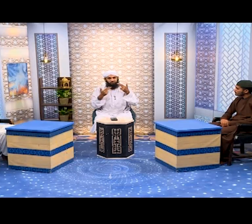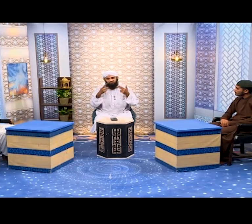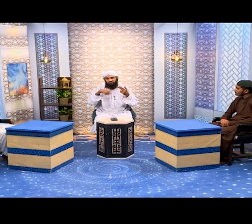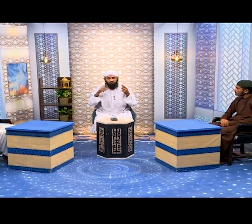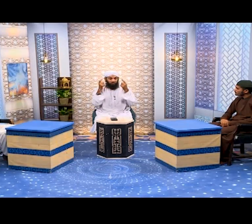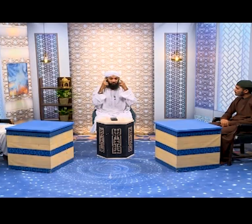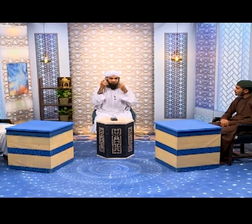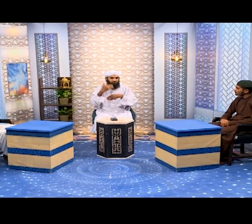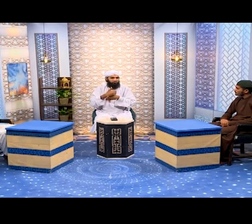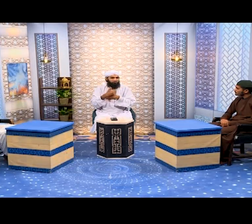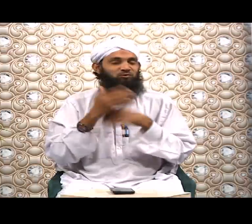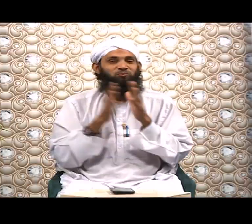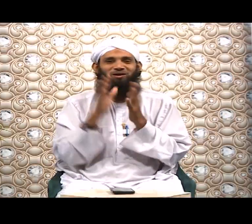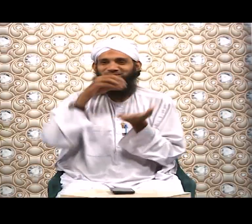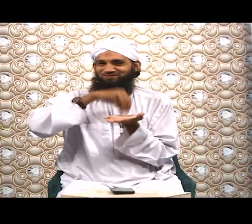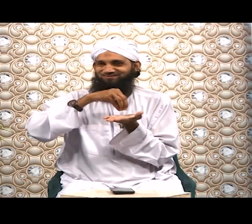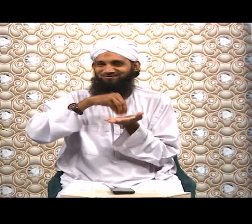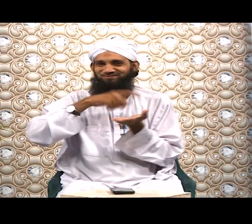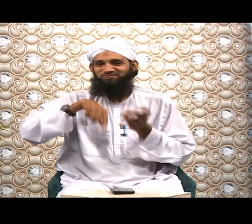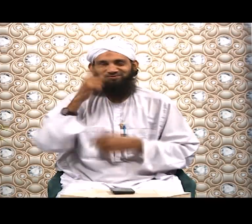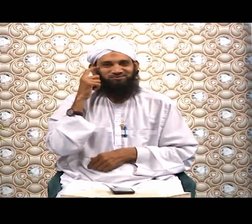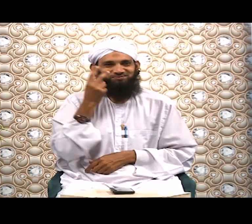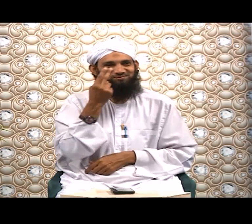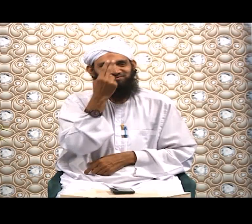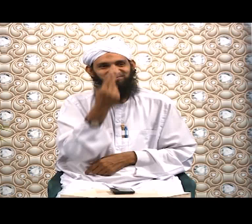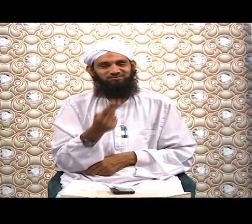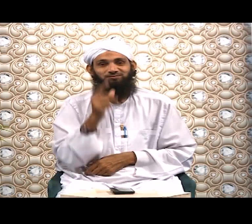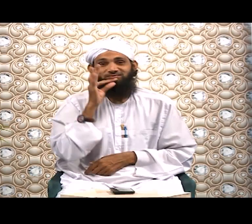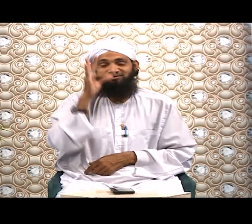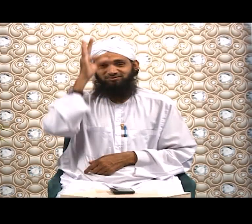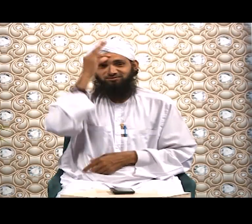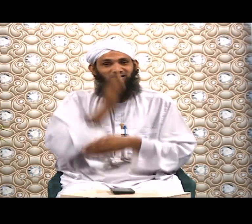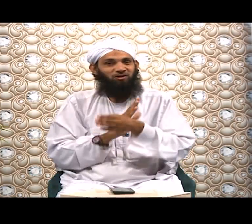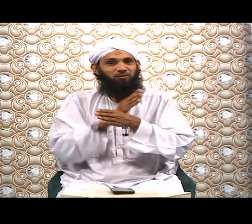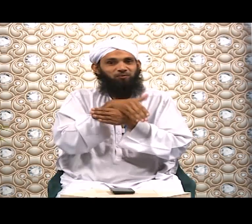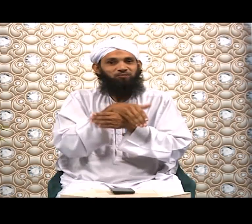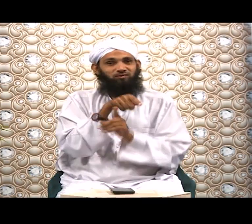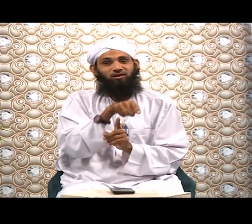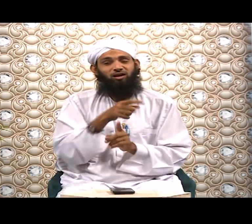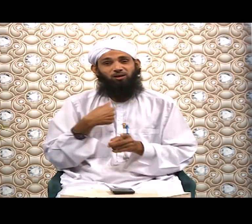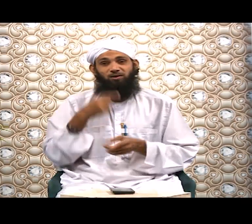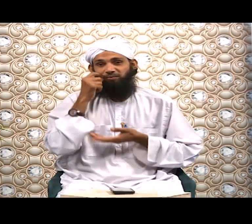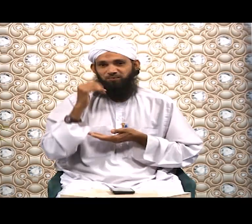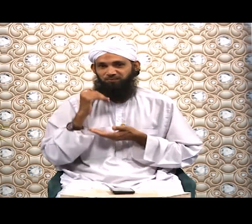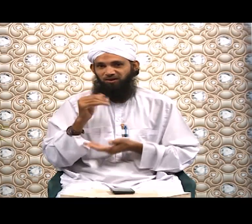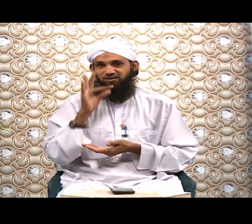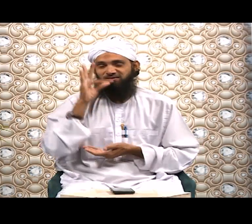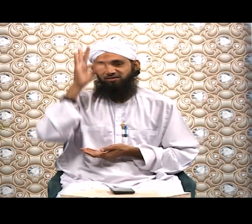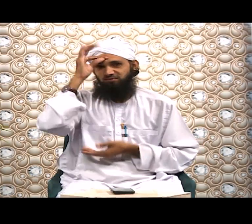سیکھنے کی باتیں موجود ہیں، جیسا کہ آپ نے ملاحظہ فرمایا کہ جب حضرت ابراہیم علیہ السلام نے حضرت اسماعیل علیہ السلام کو